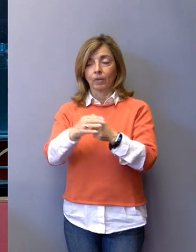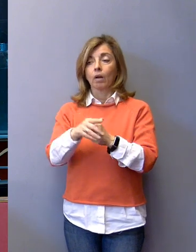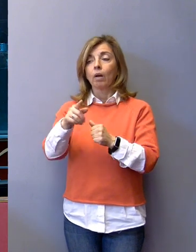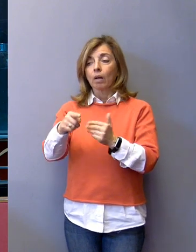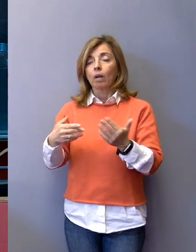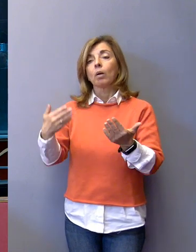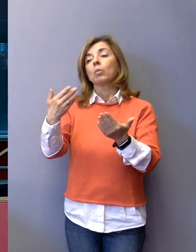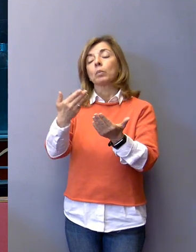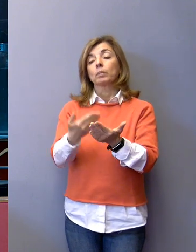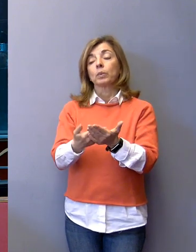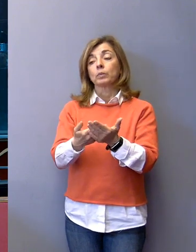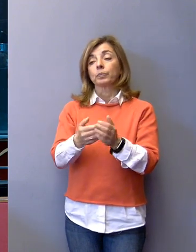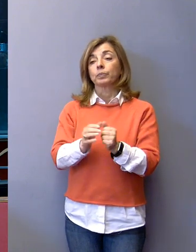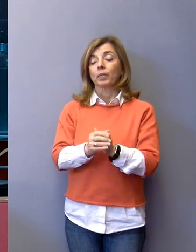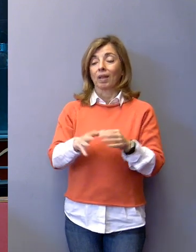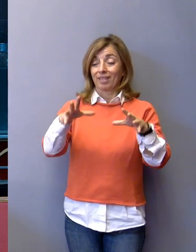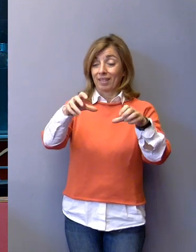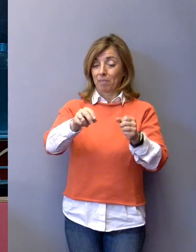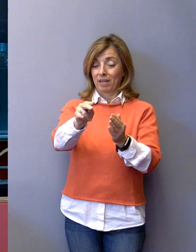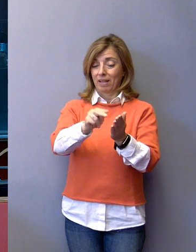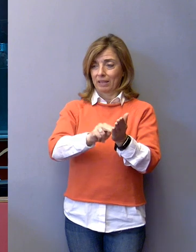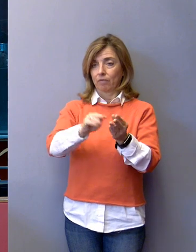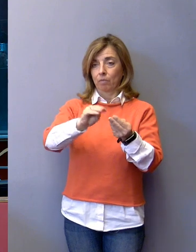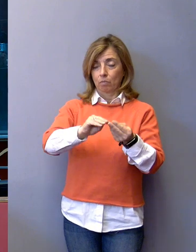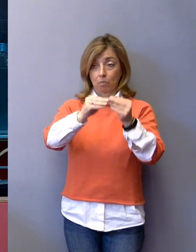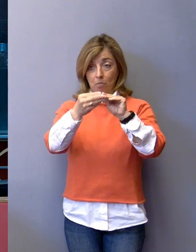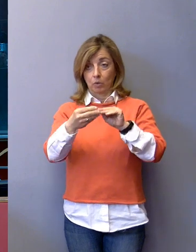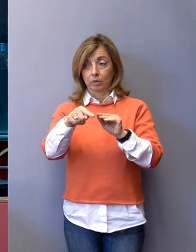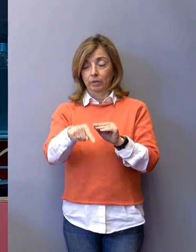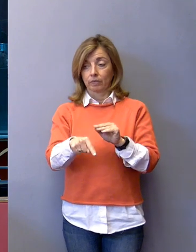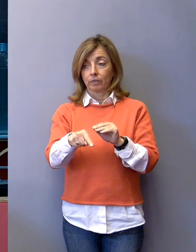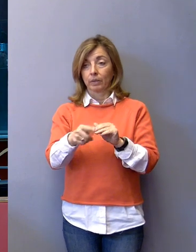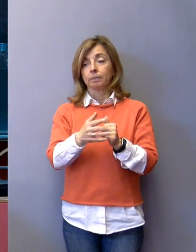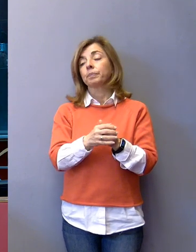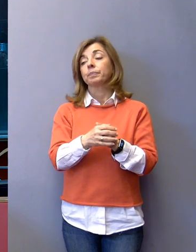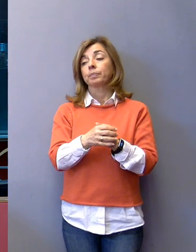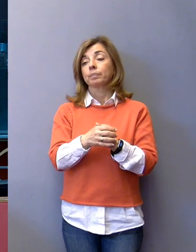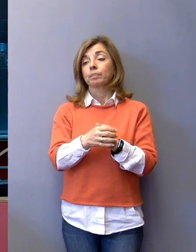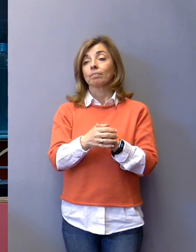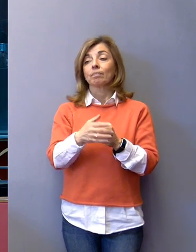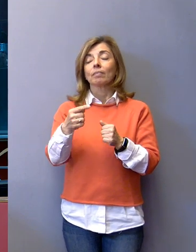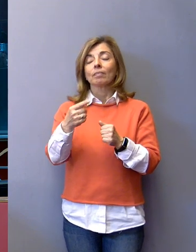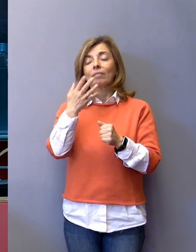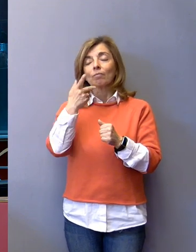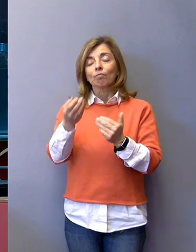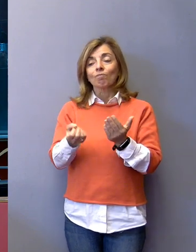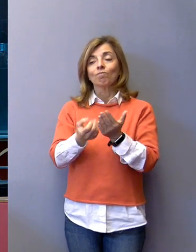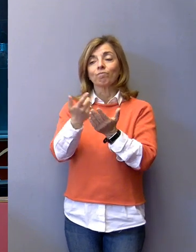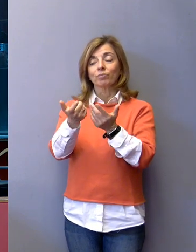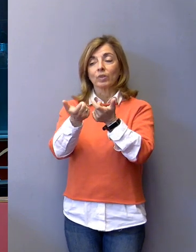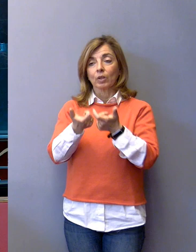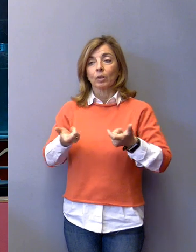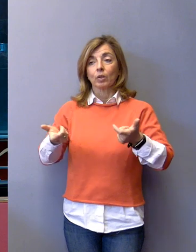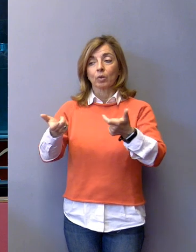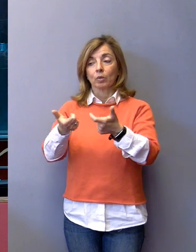una modifica all'impegnativa Affinché si facesse una commissione sul nuovo